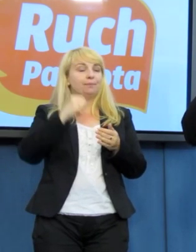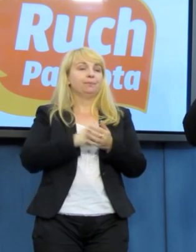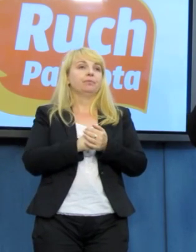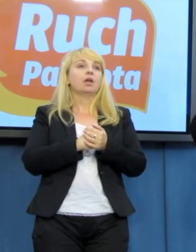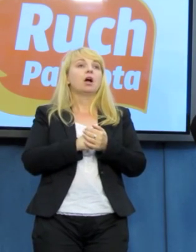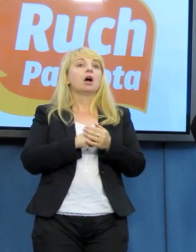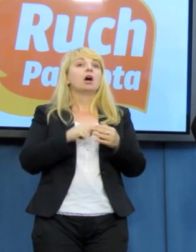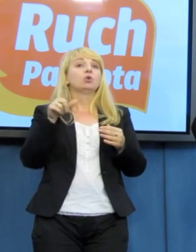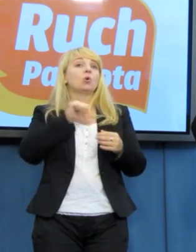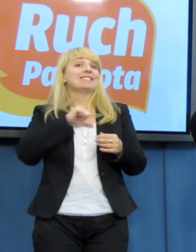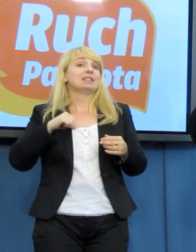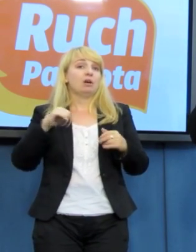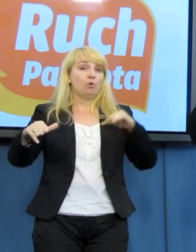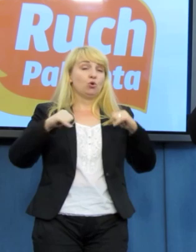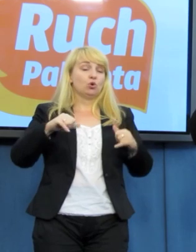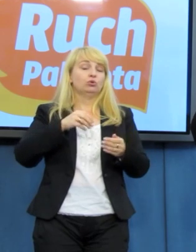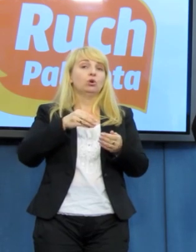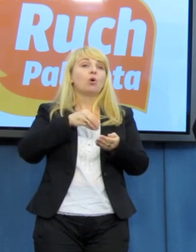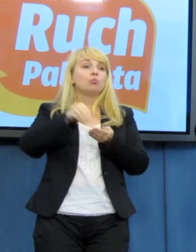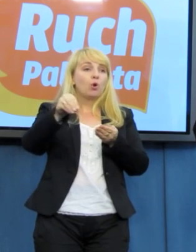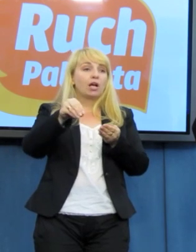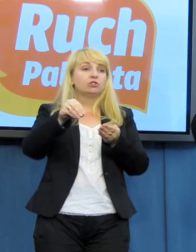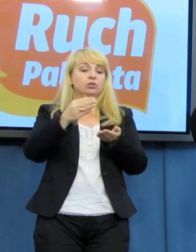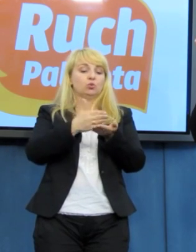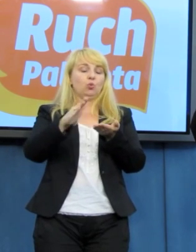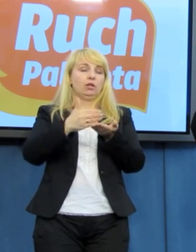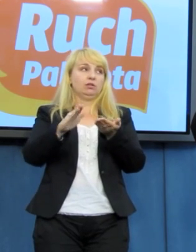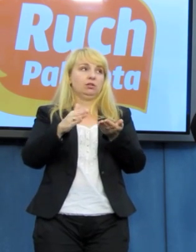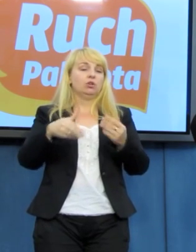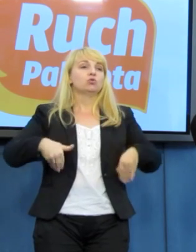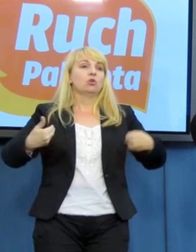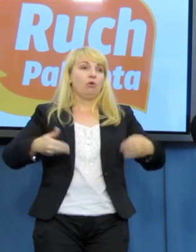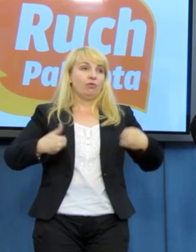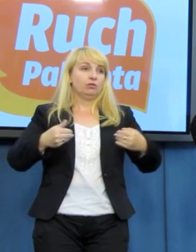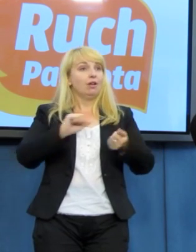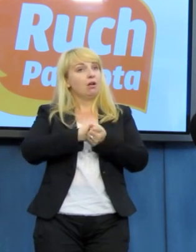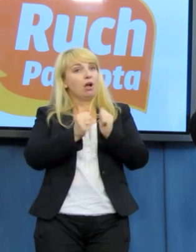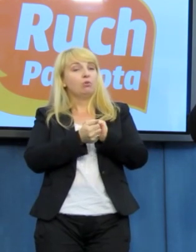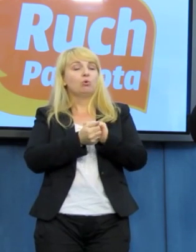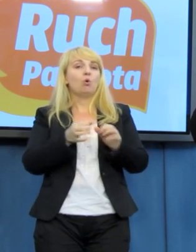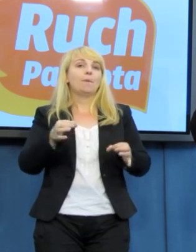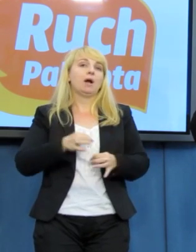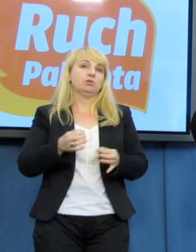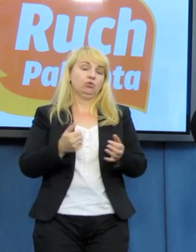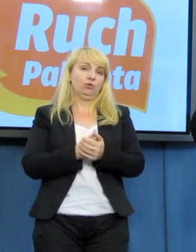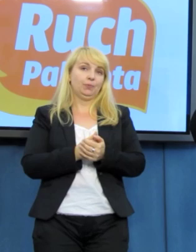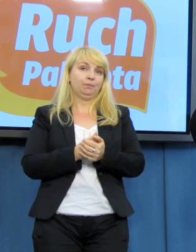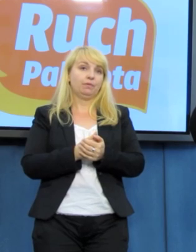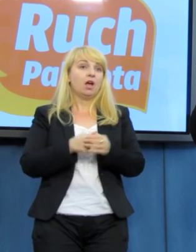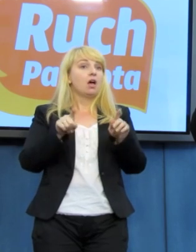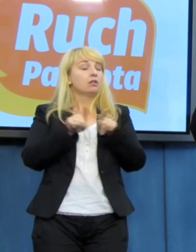te osoby samorządy lub płaci państwo. Samorządy dokładają oczywiście. Ale są również